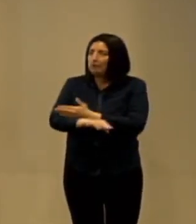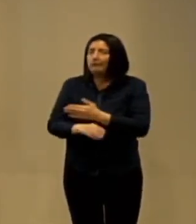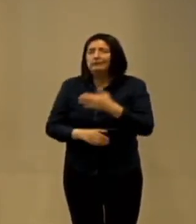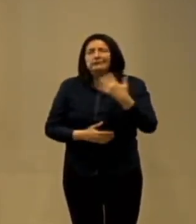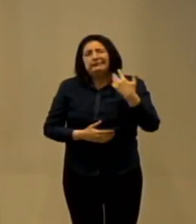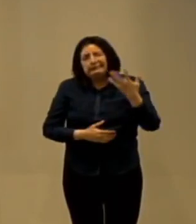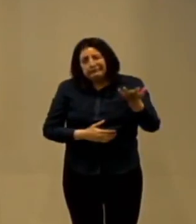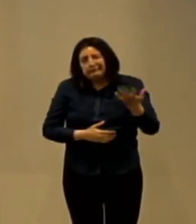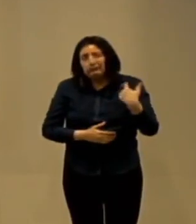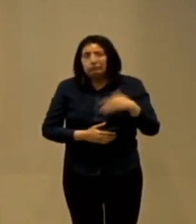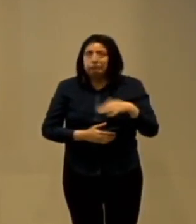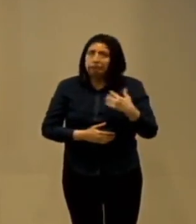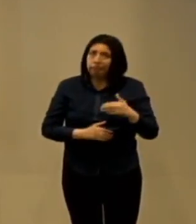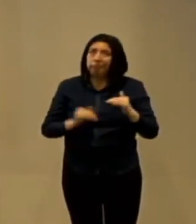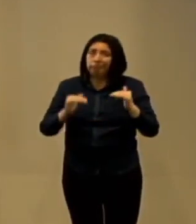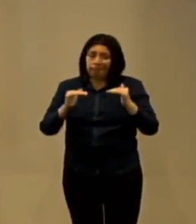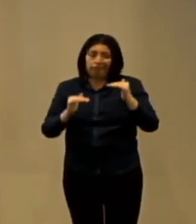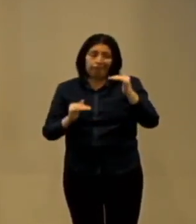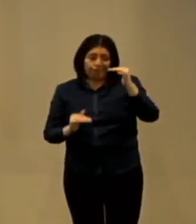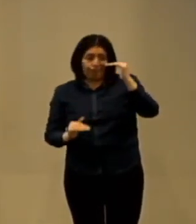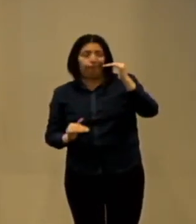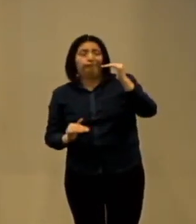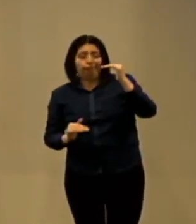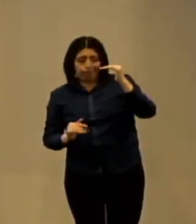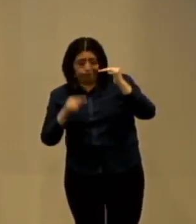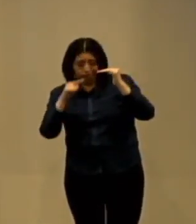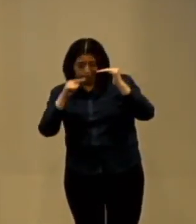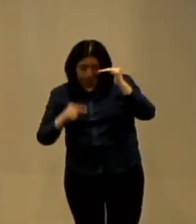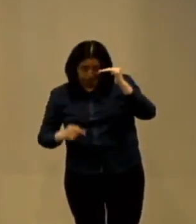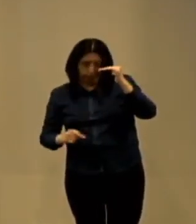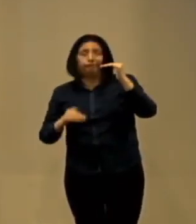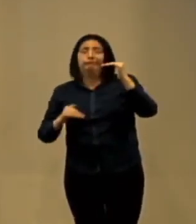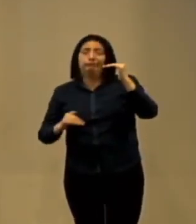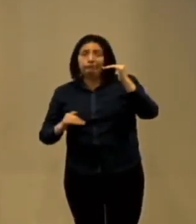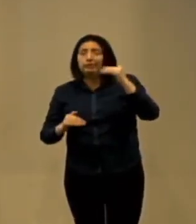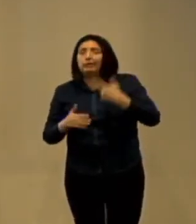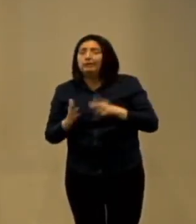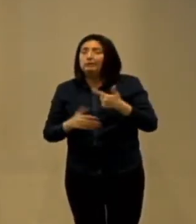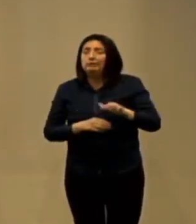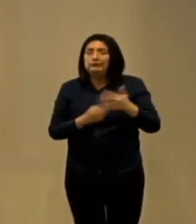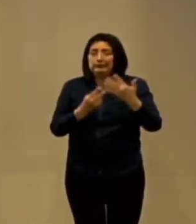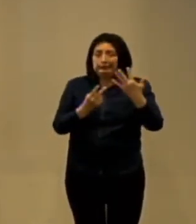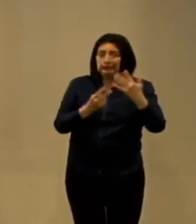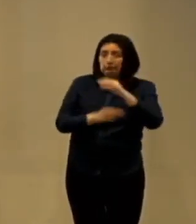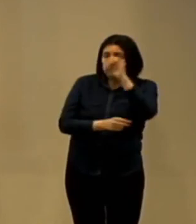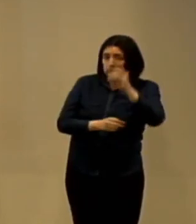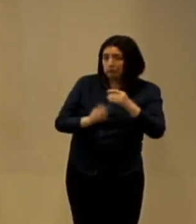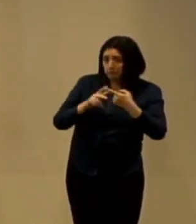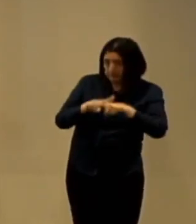Todavía la brecha es muy grande, porque arrancamos en el ENEDIS con el 7%.